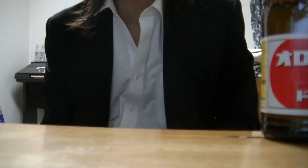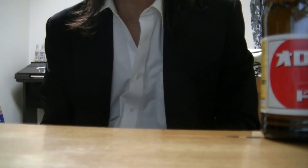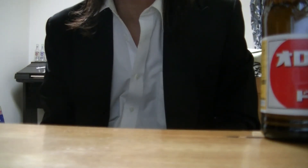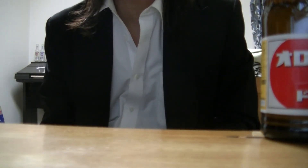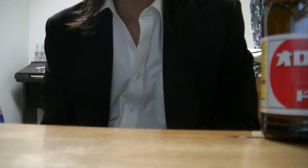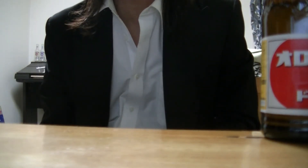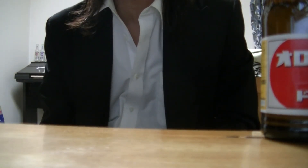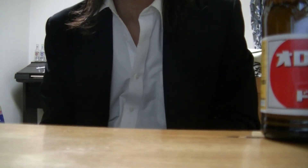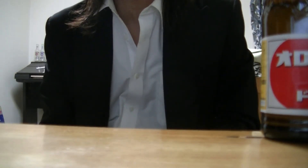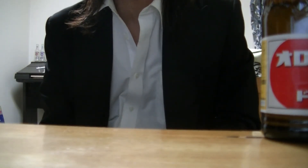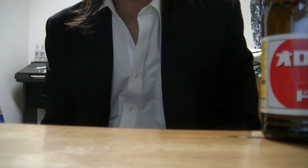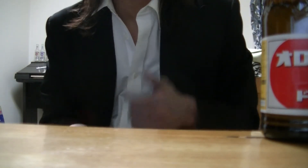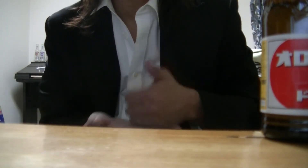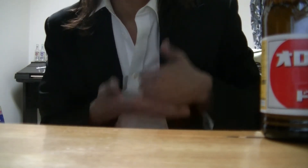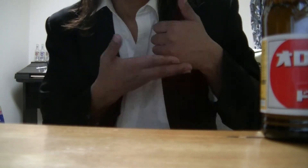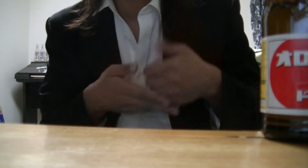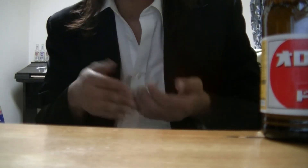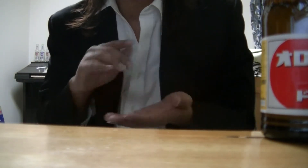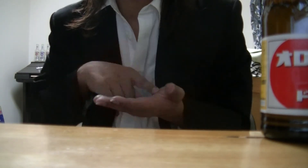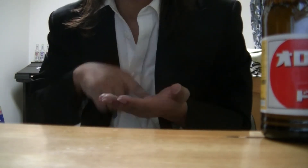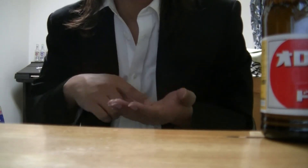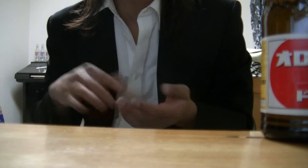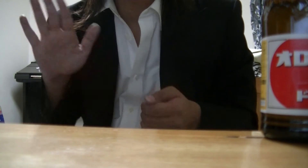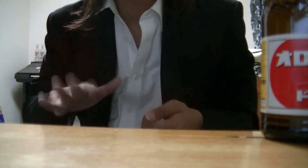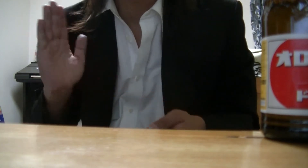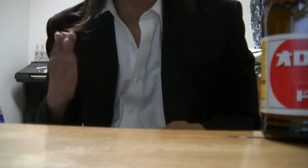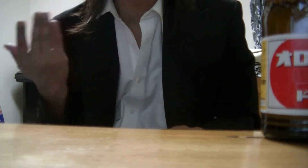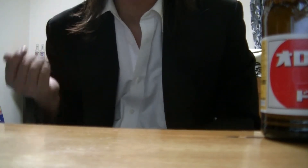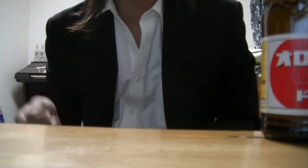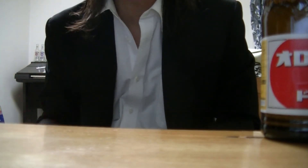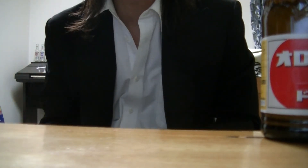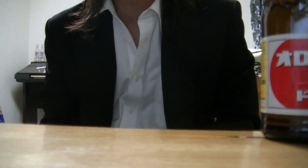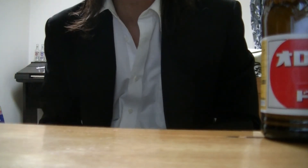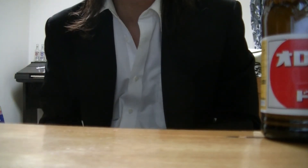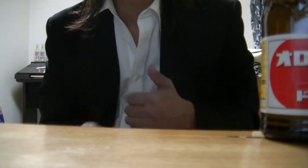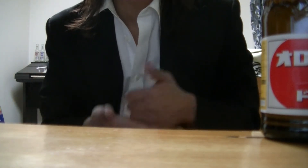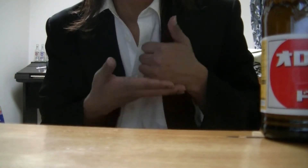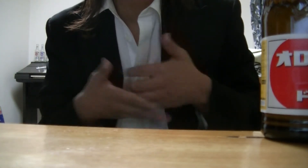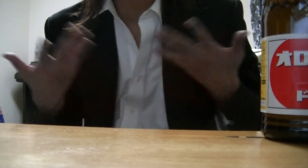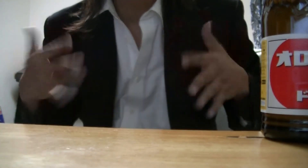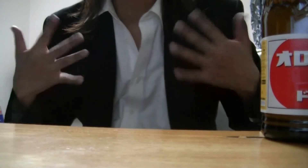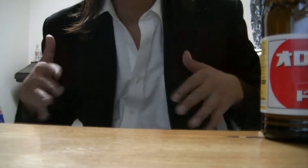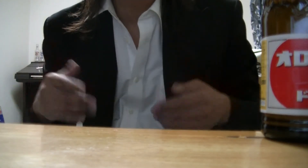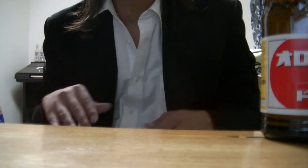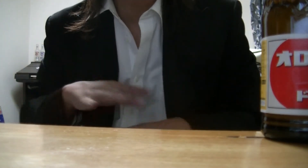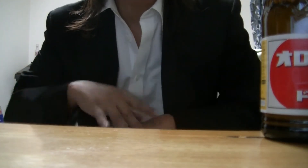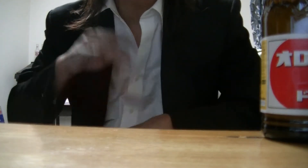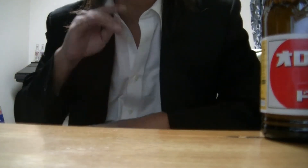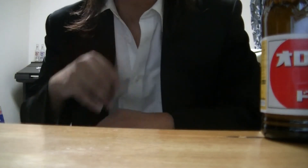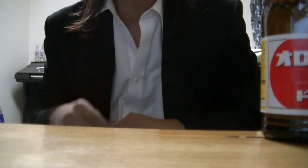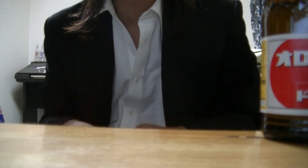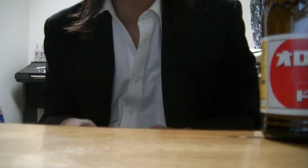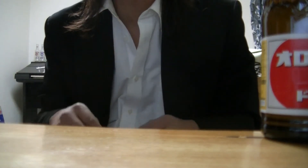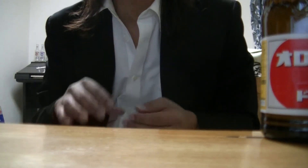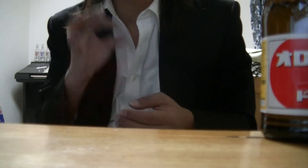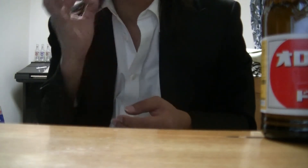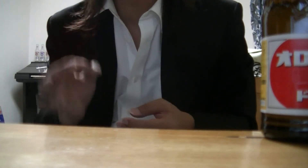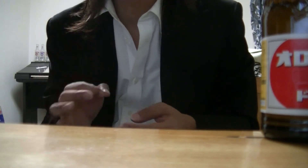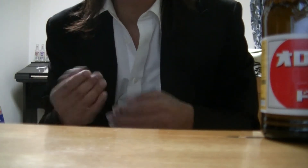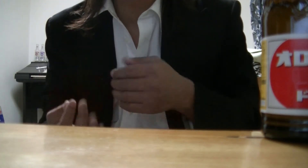ますよ。小売店の店長向けの本なんてほとんどないので、まずで量が少ないということはレベルが上がりにくいのであんまり